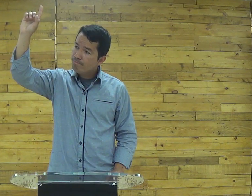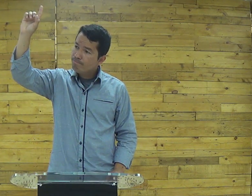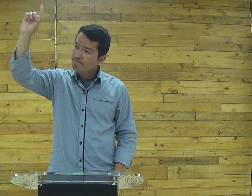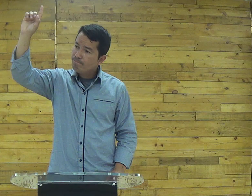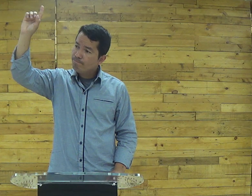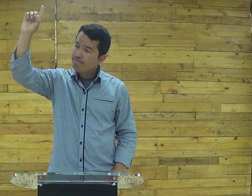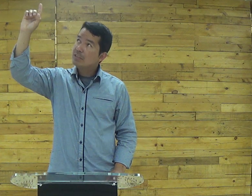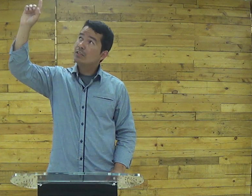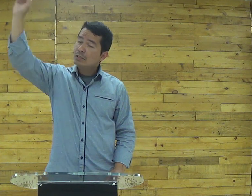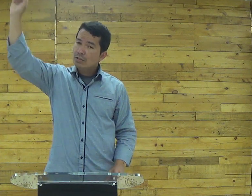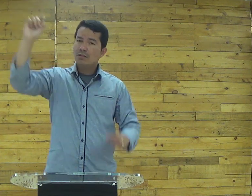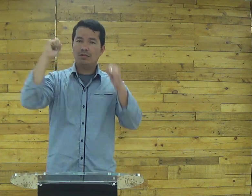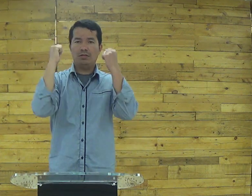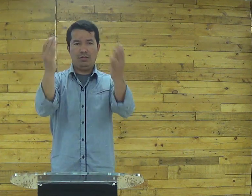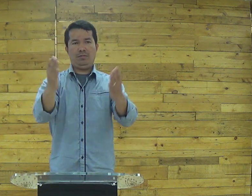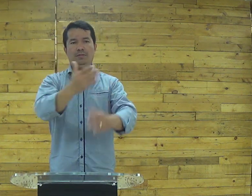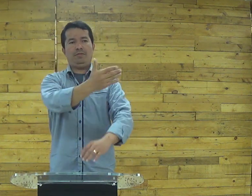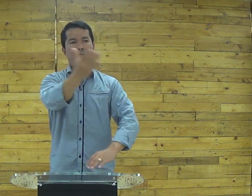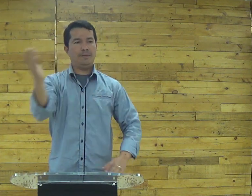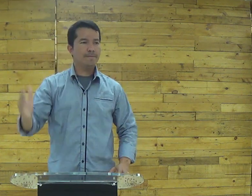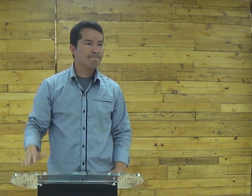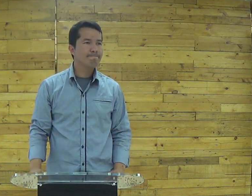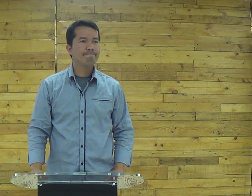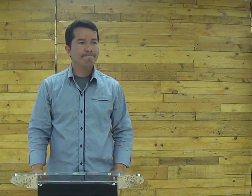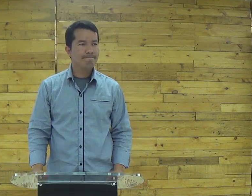a Deus. Deus há de te dar.